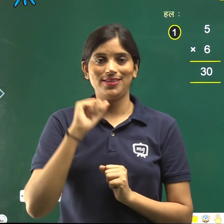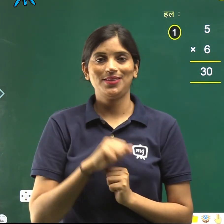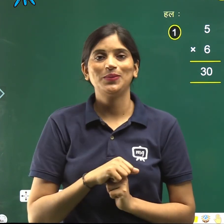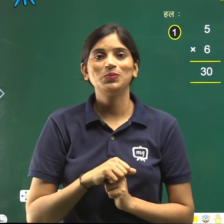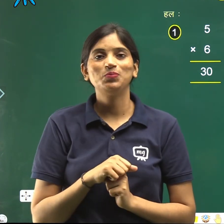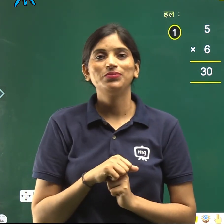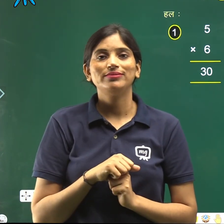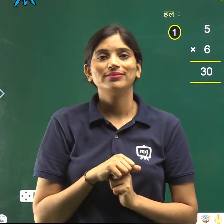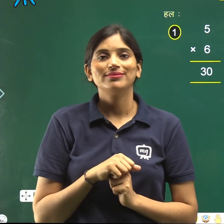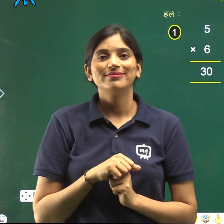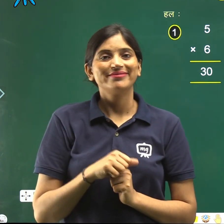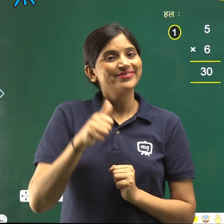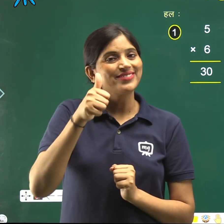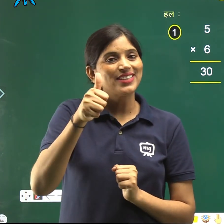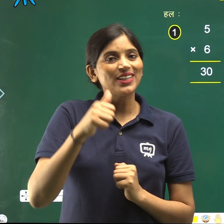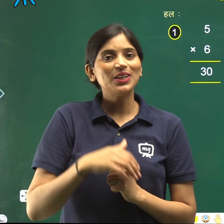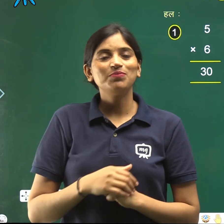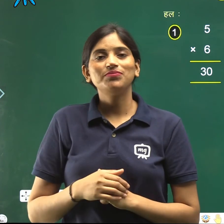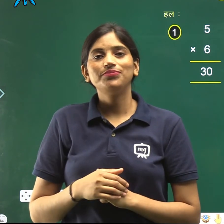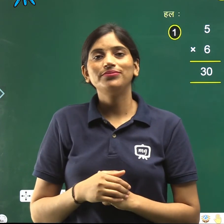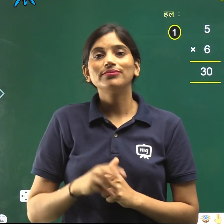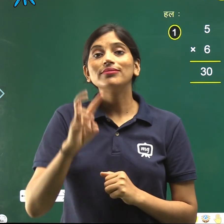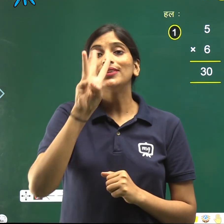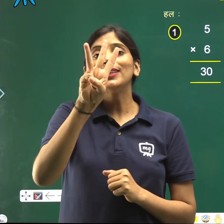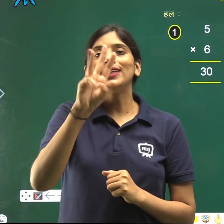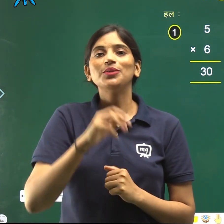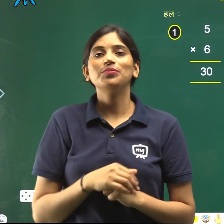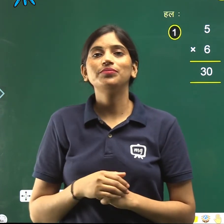10। ठीक है। 3,